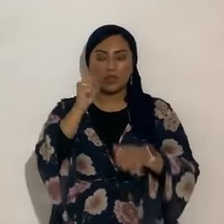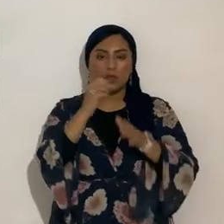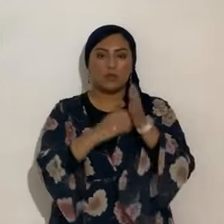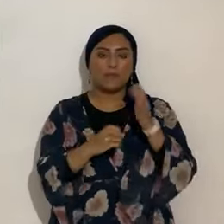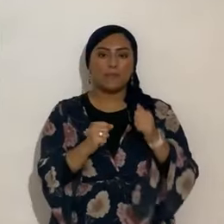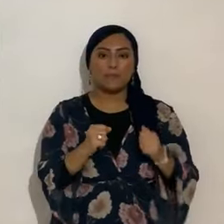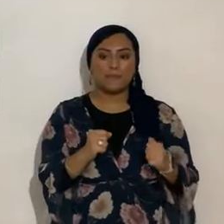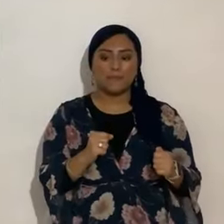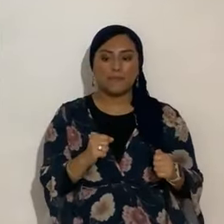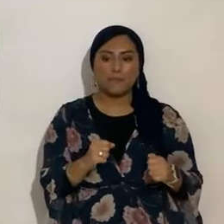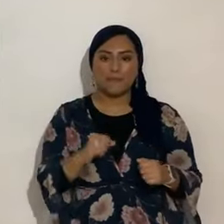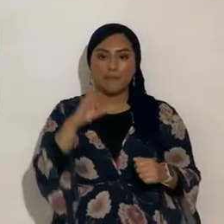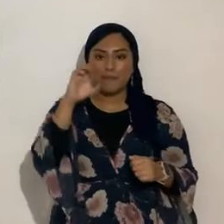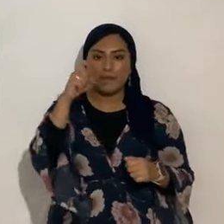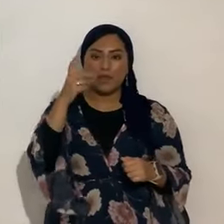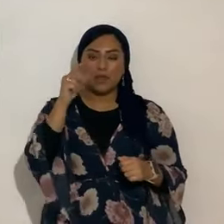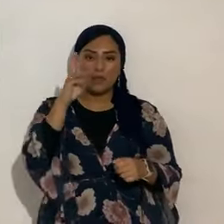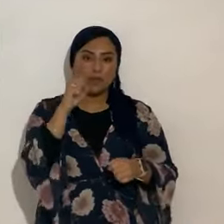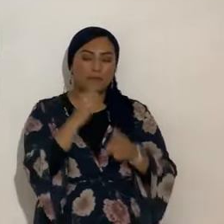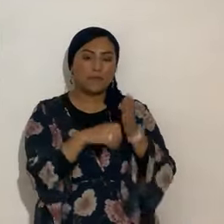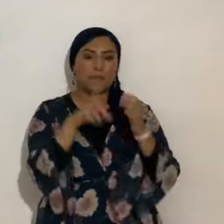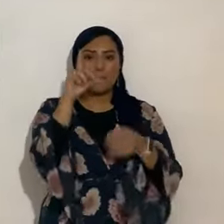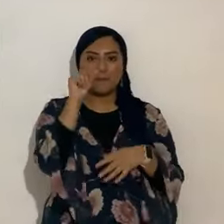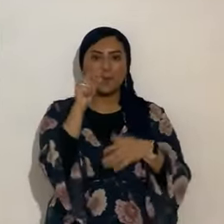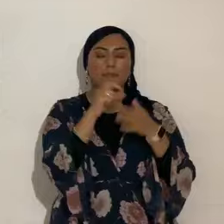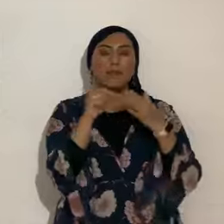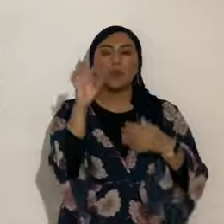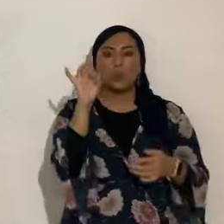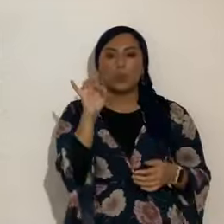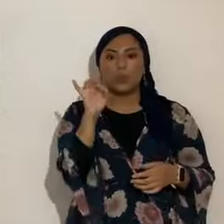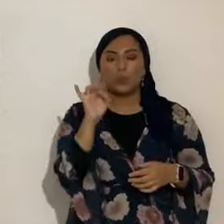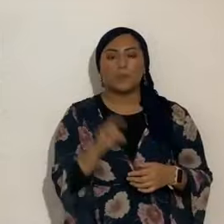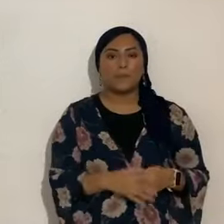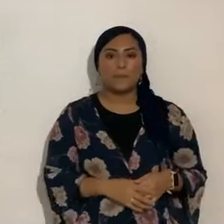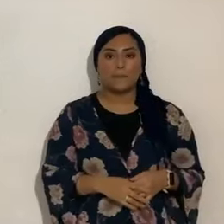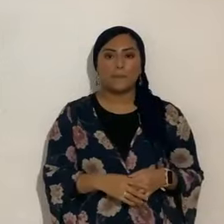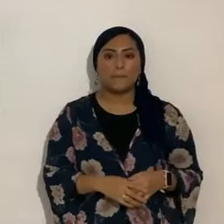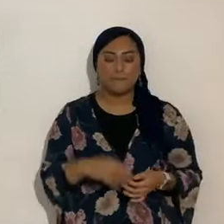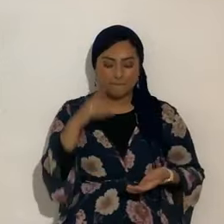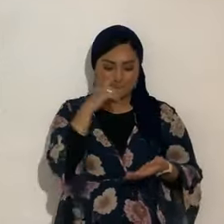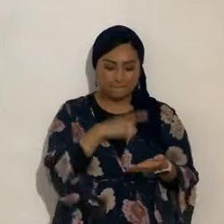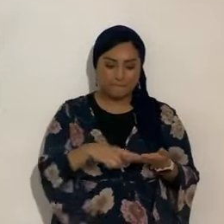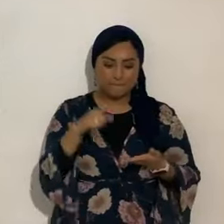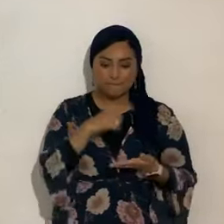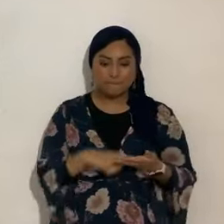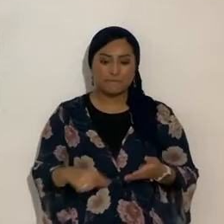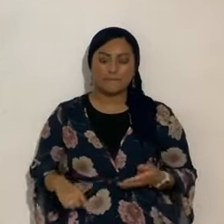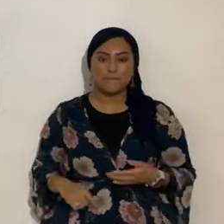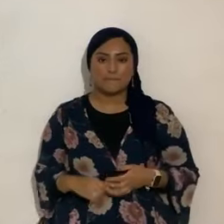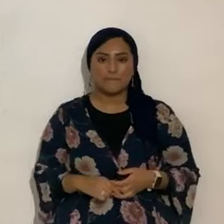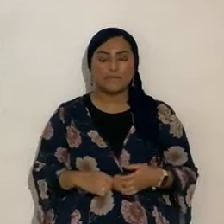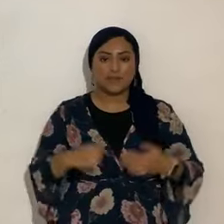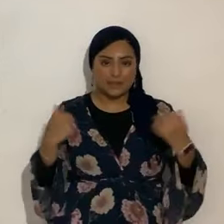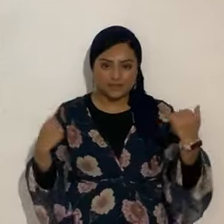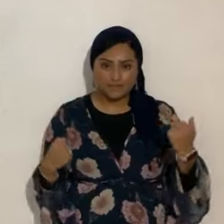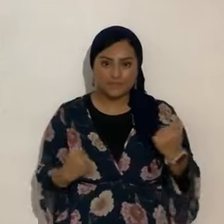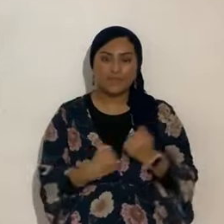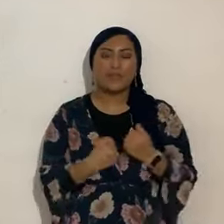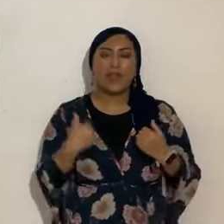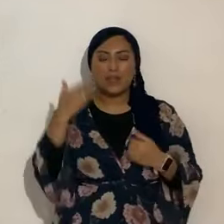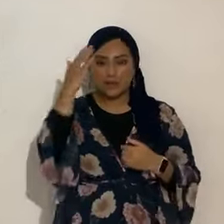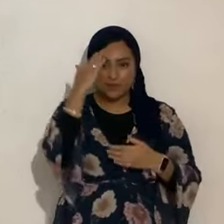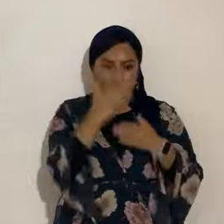allá, amados. Éxodo 20, verso 8. Sí, vamos para allá. Vamos a buscarlo. Ánimo, yo sé que algunos